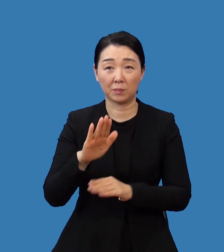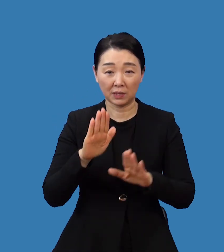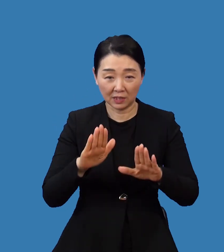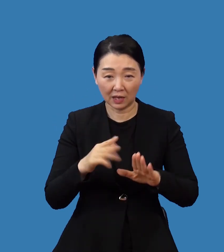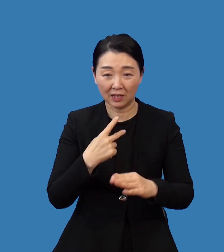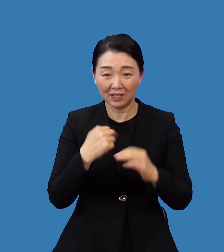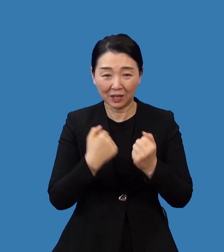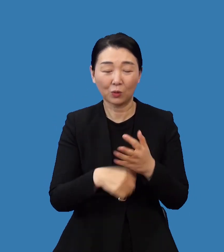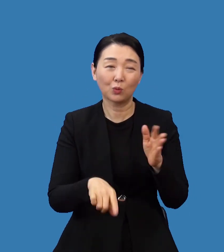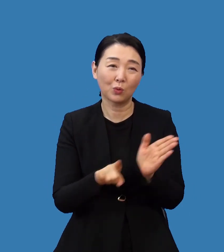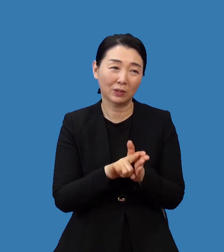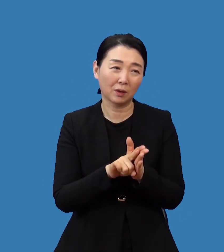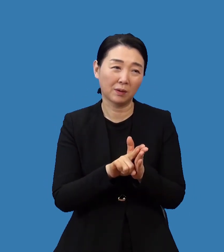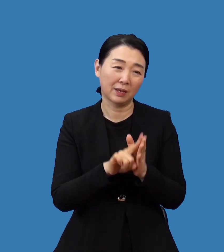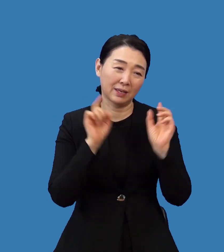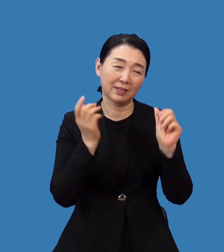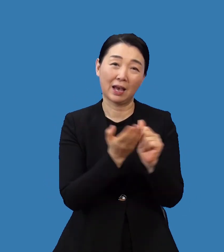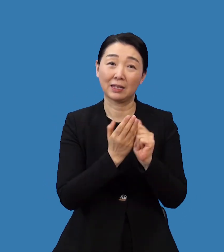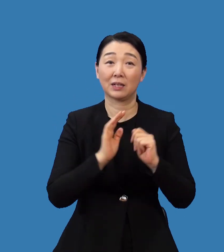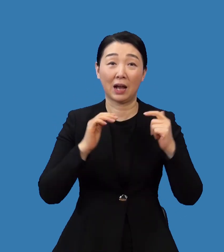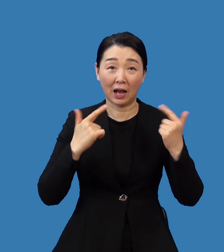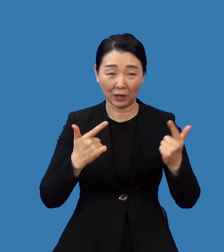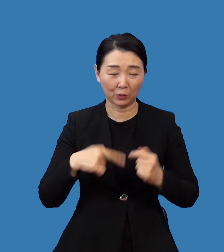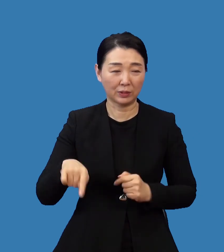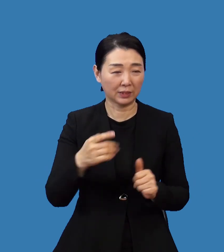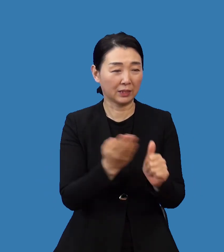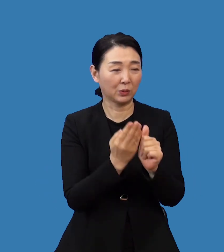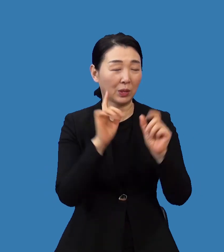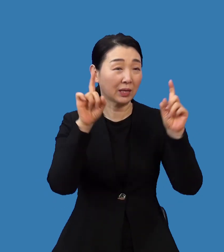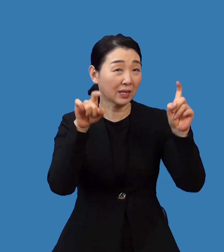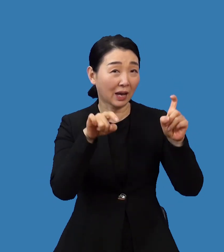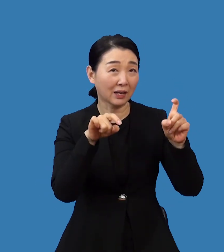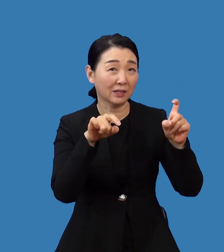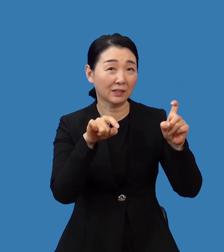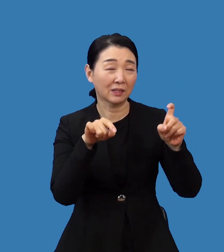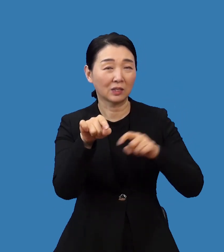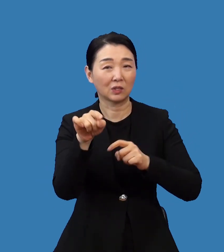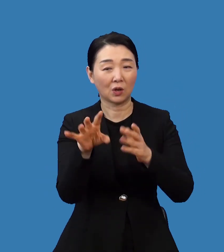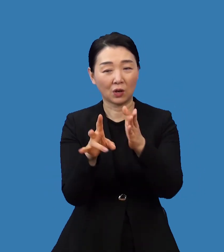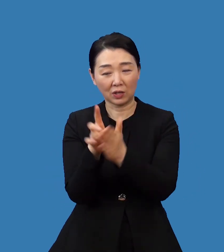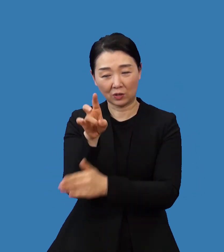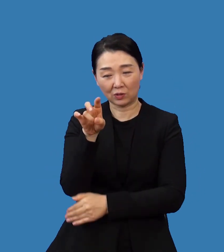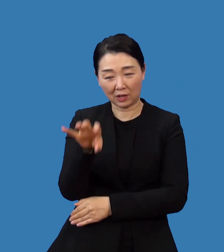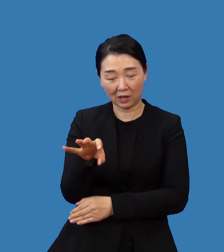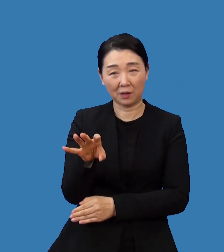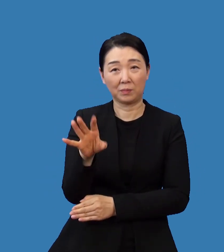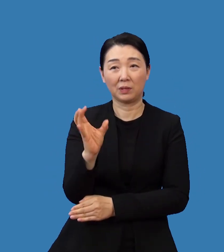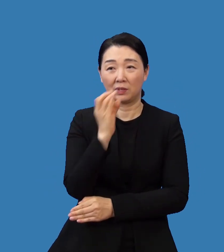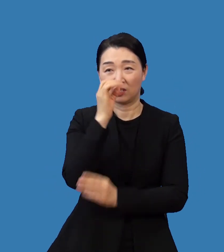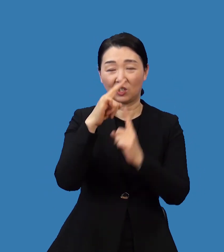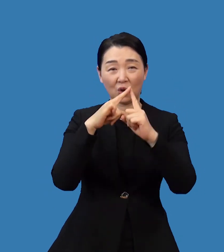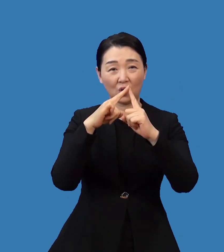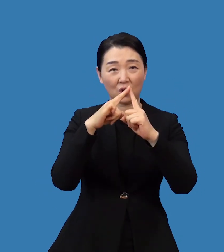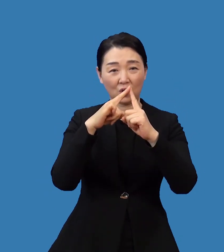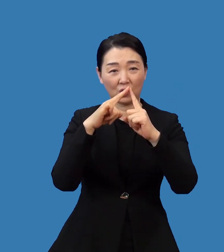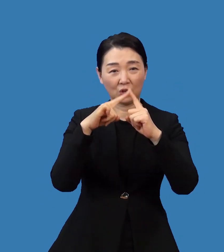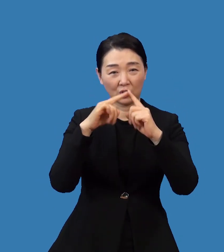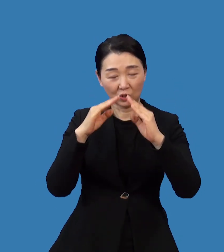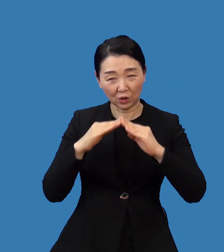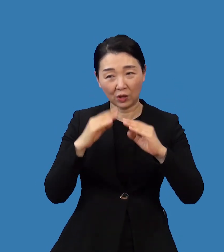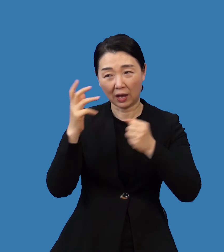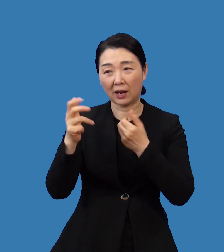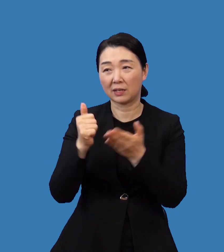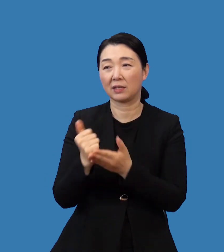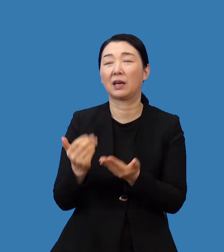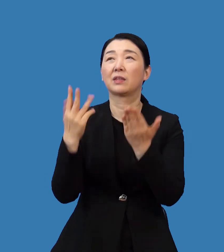위해서 목양을 하는 것이 아니라 그들이 기르고 있는 양들이 저 예루살렘 성전에 하나님께